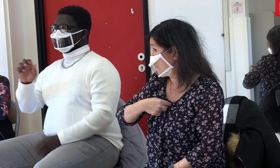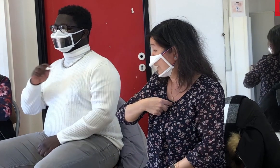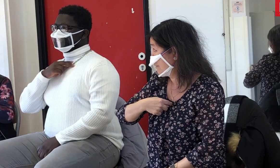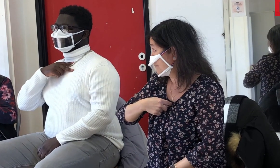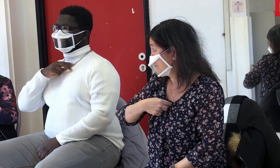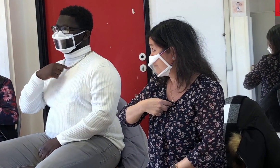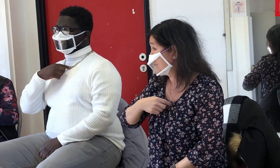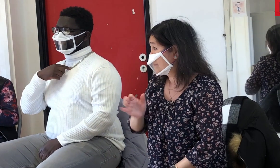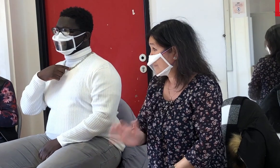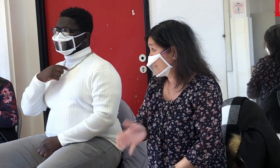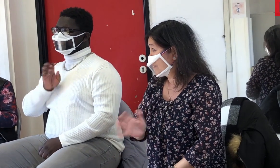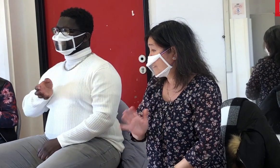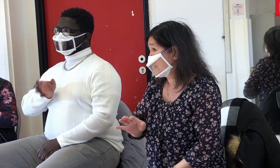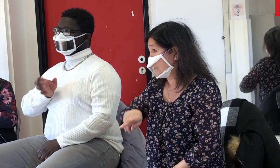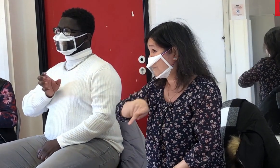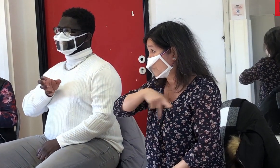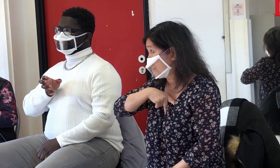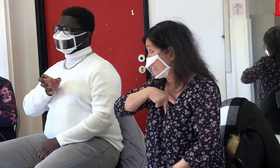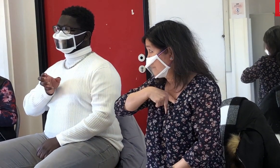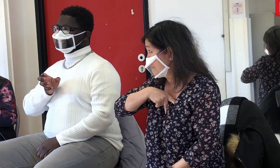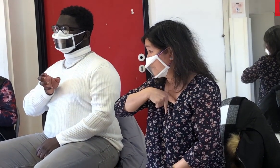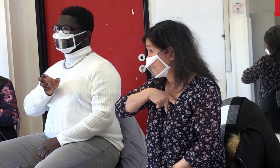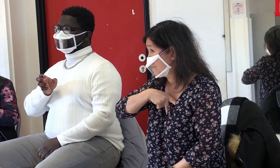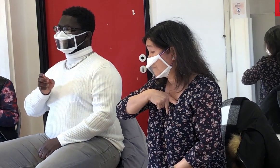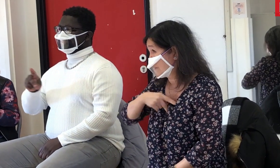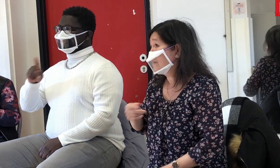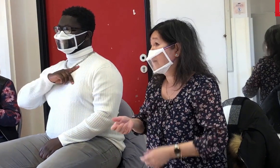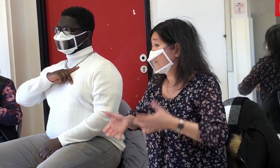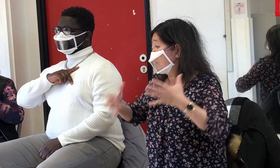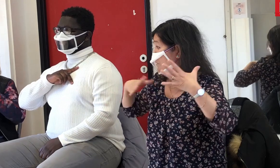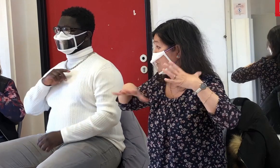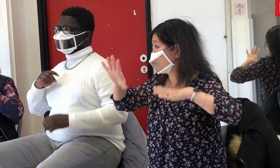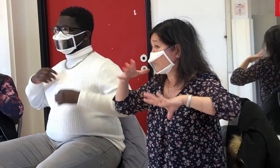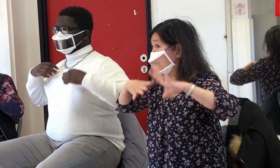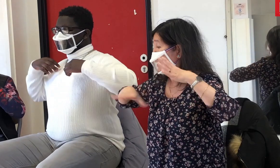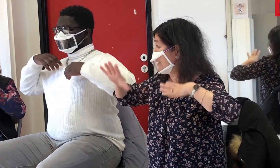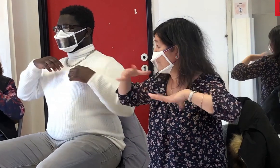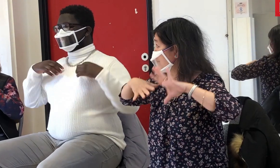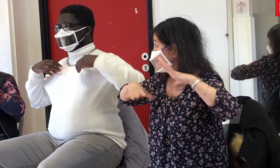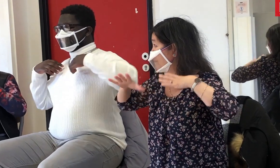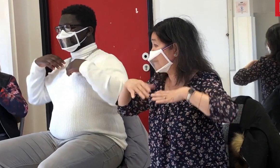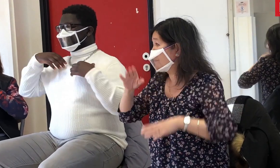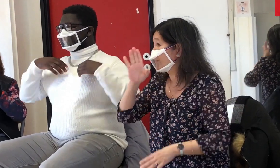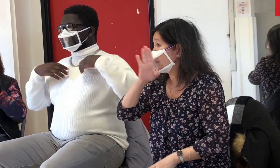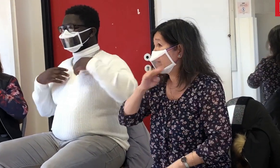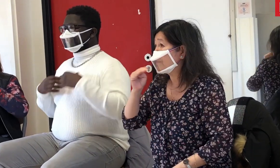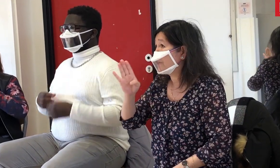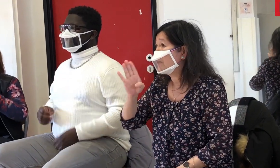Moi Chien. et mon chien. À moi. On se promène. Après